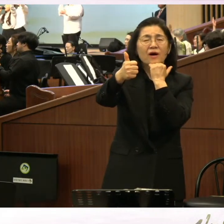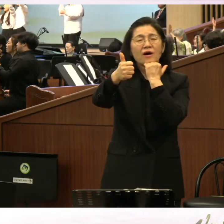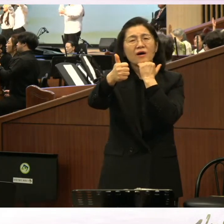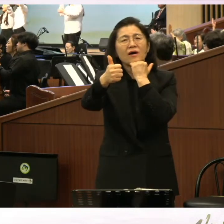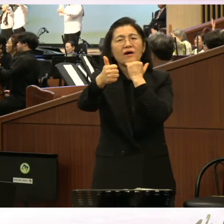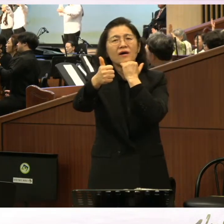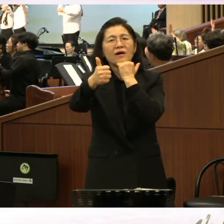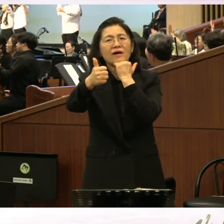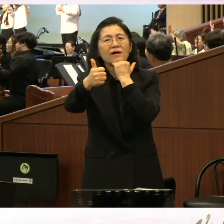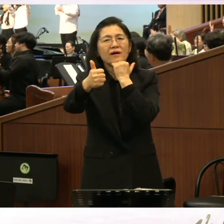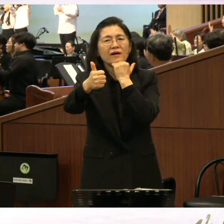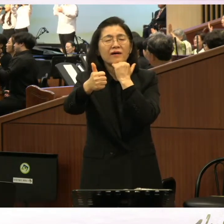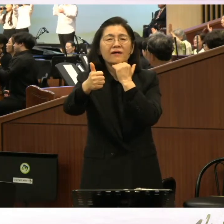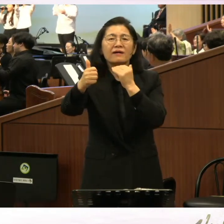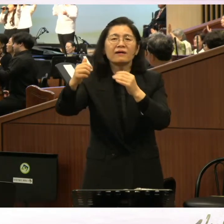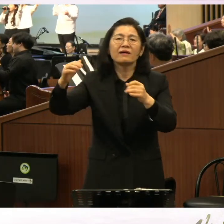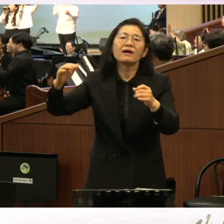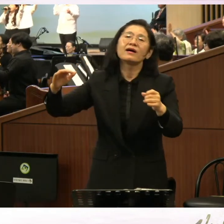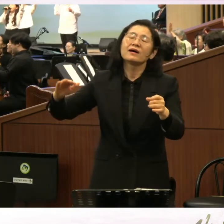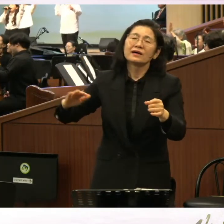사랑합니다. 사랑합니다, 우리 아버지.